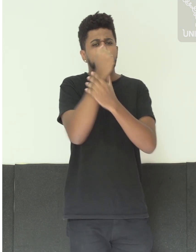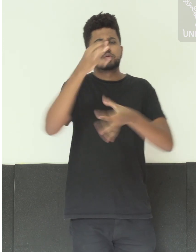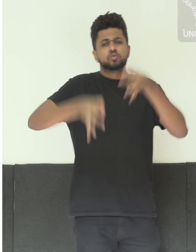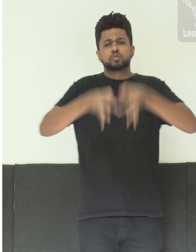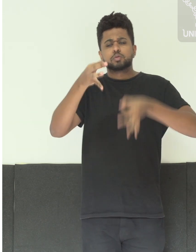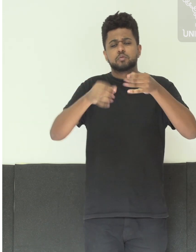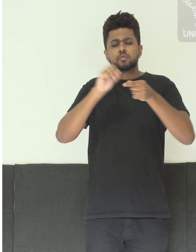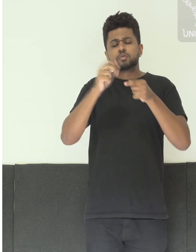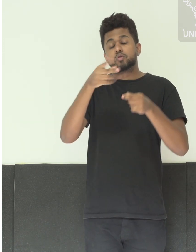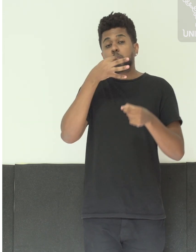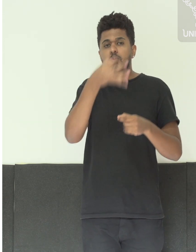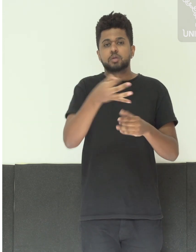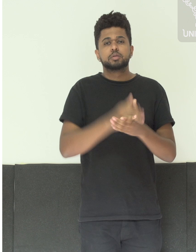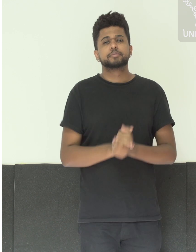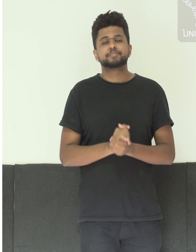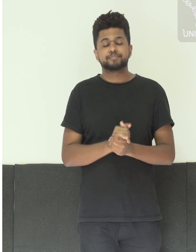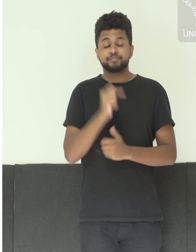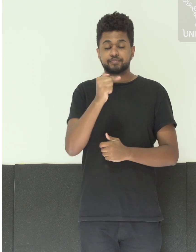seus pareceres.